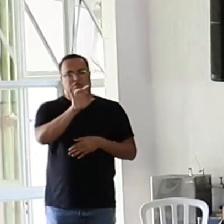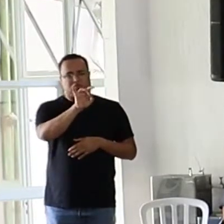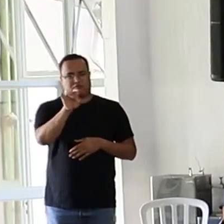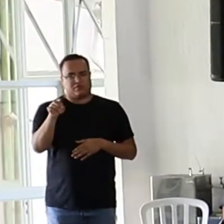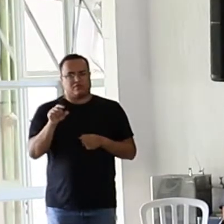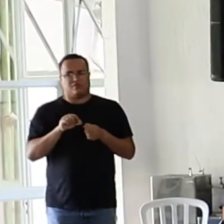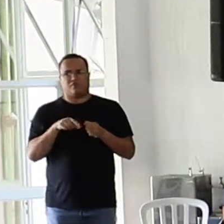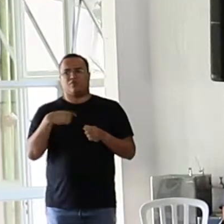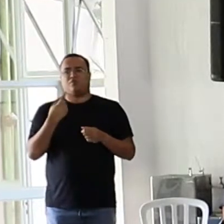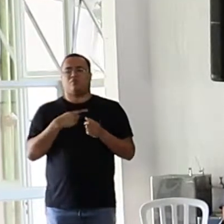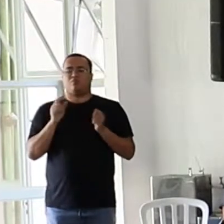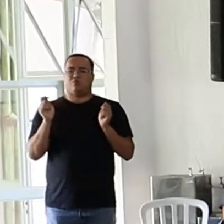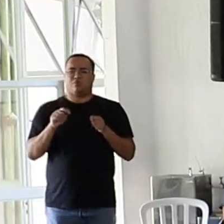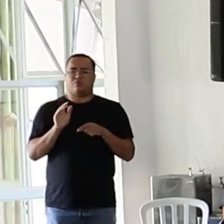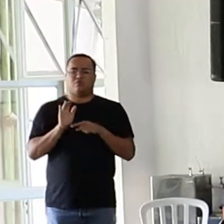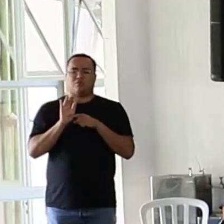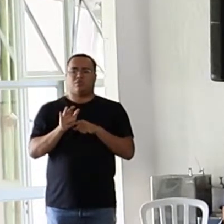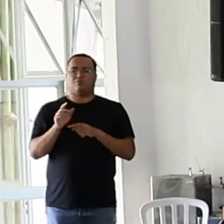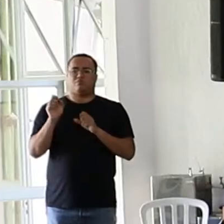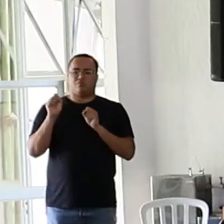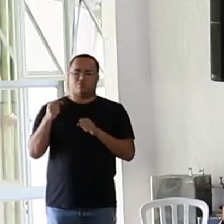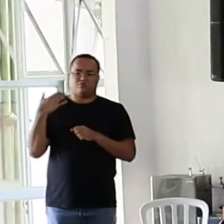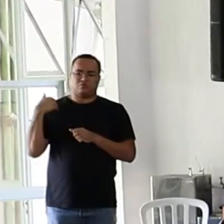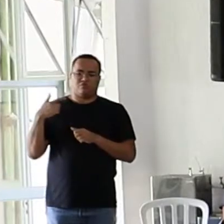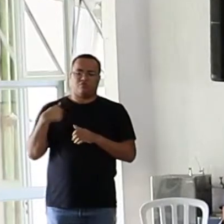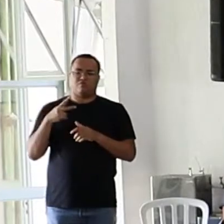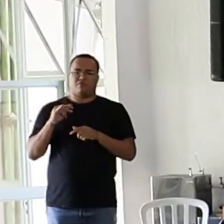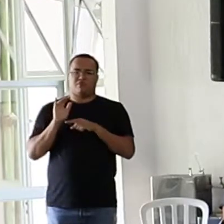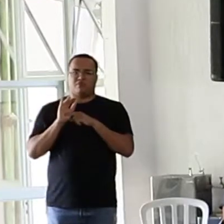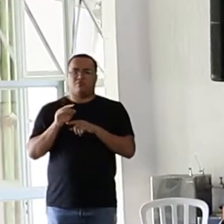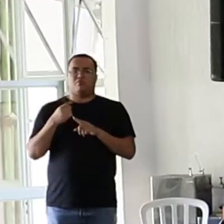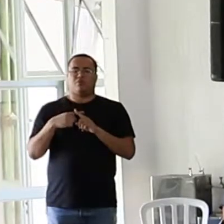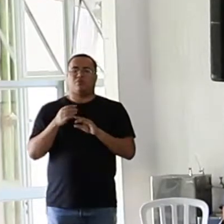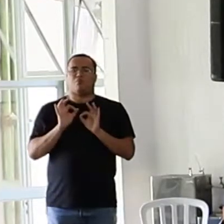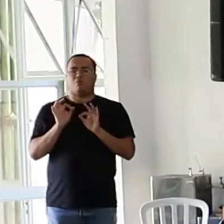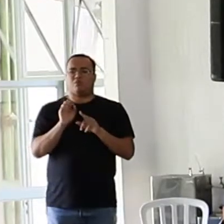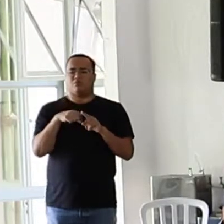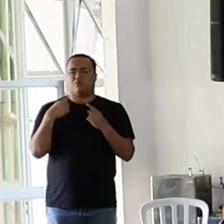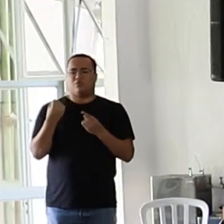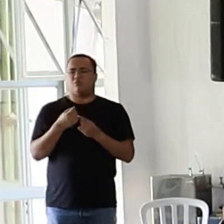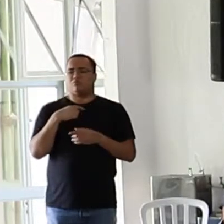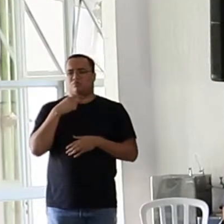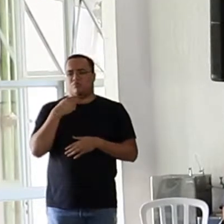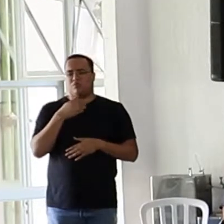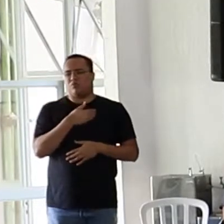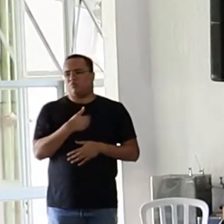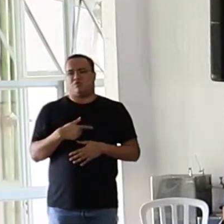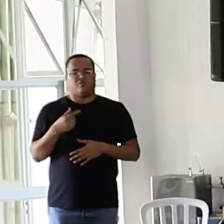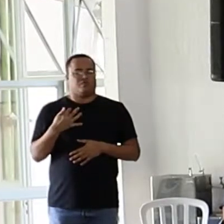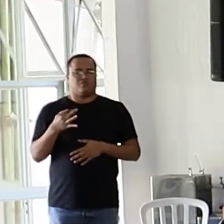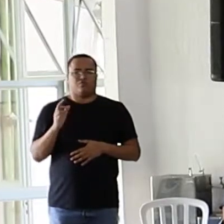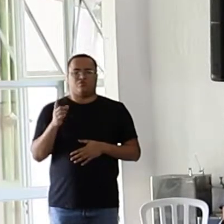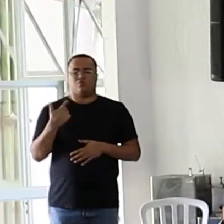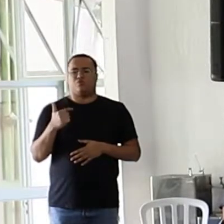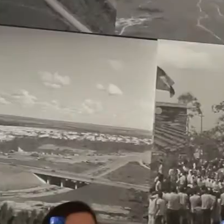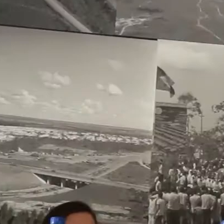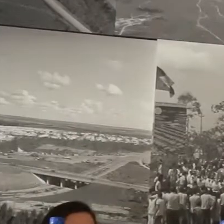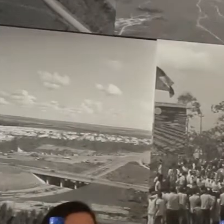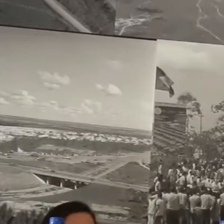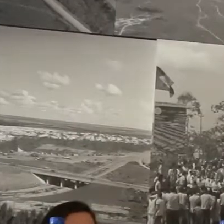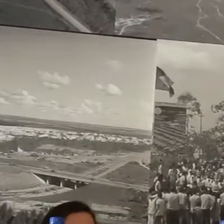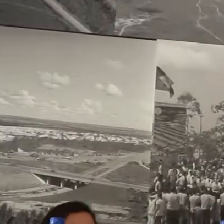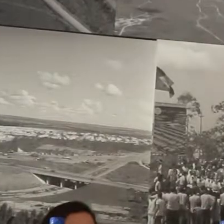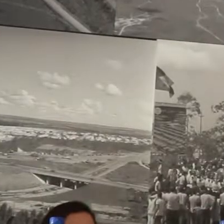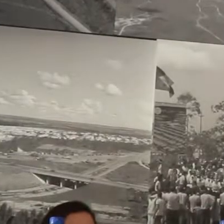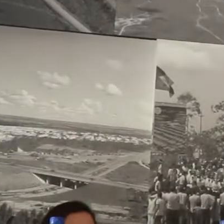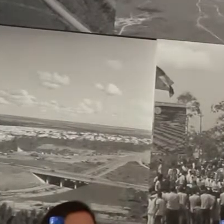e no que a gente puder colaborar sempre nós vamos cola branca Porque sem a sociedade civil organizada não tem governo que dê certo eu tenho economia que